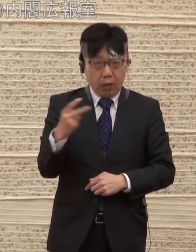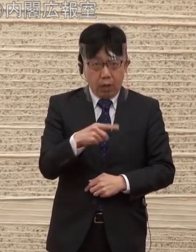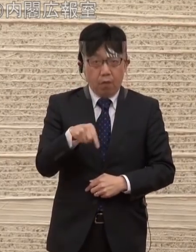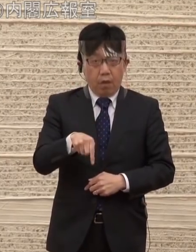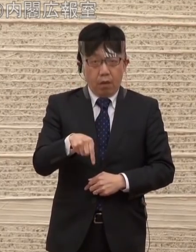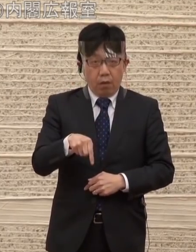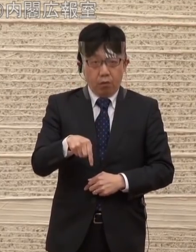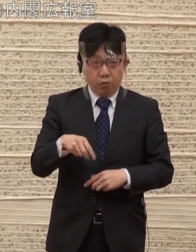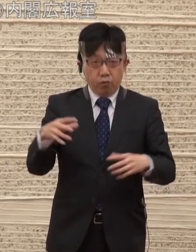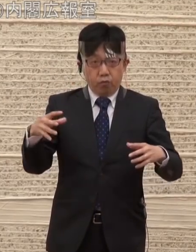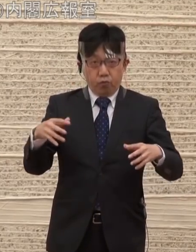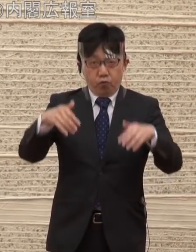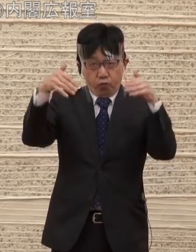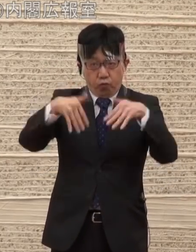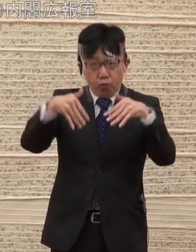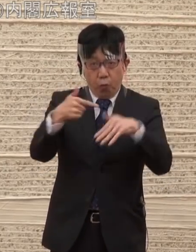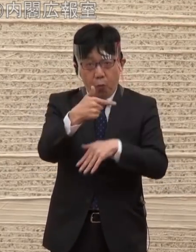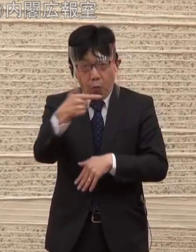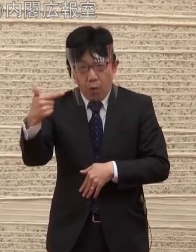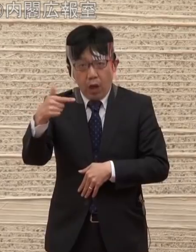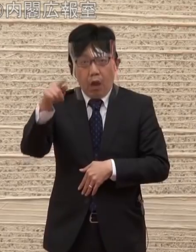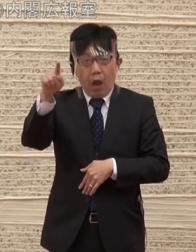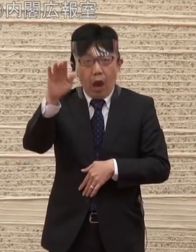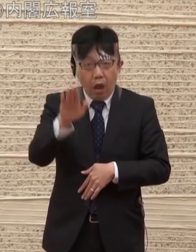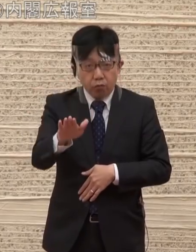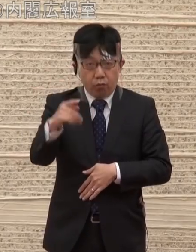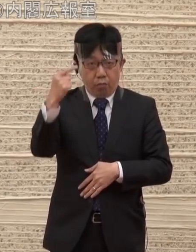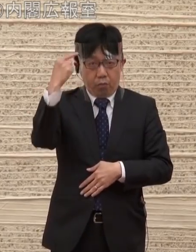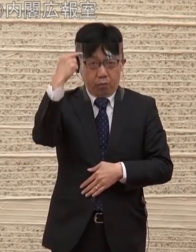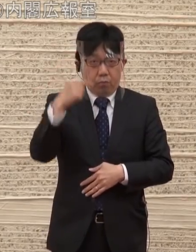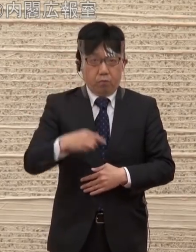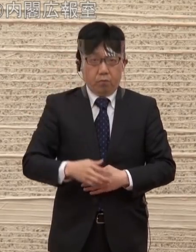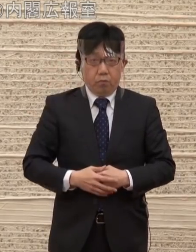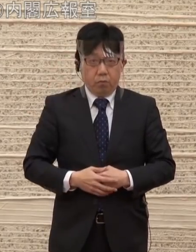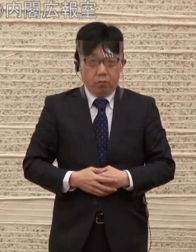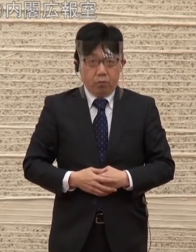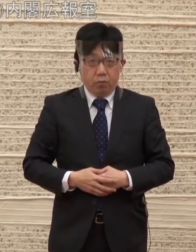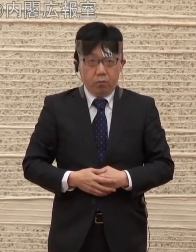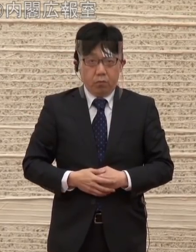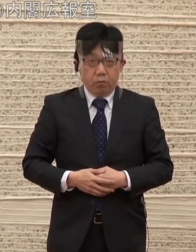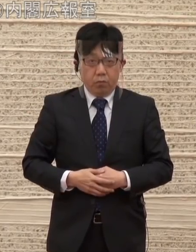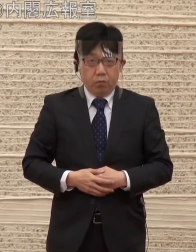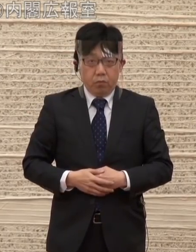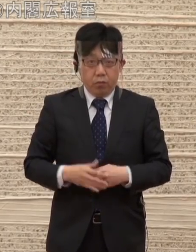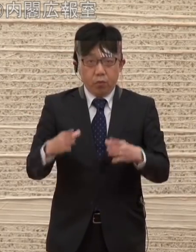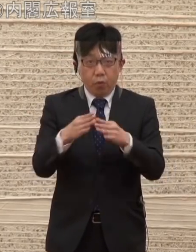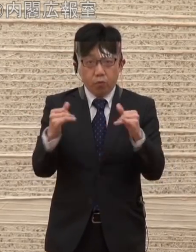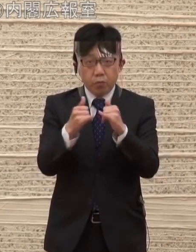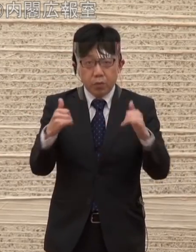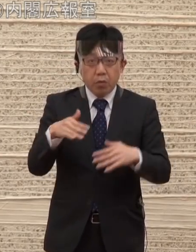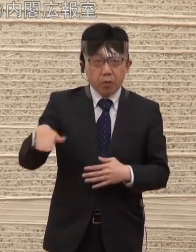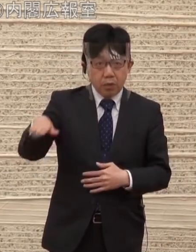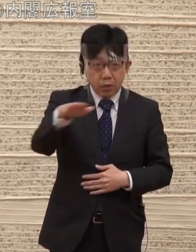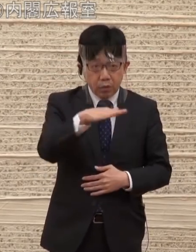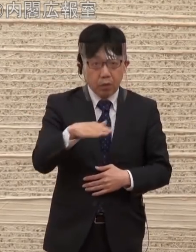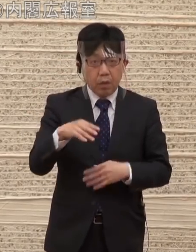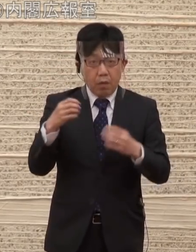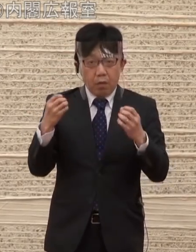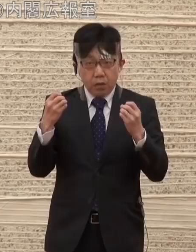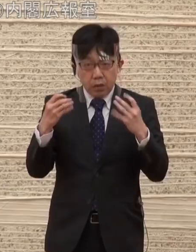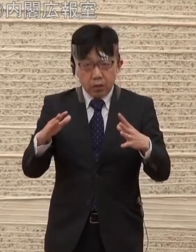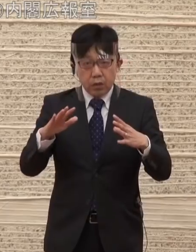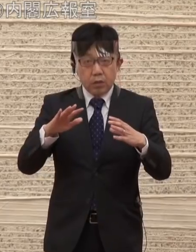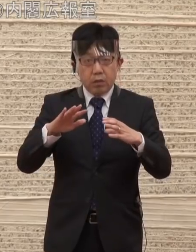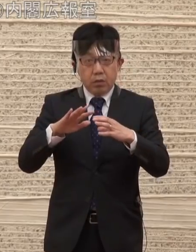来襲してくるそういう時期に温まってありました僕皆様には新型コロナウイルス感染